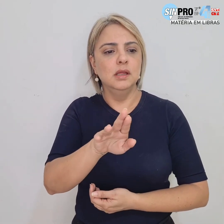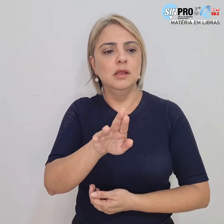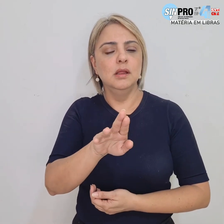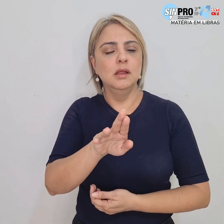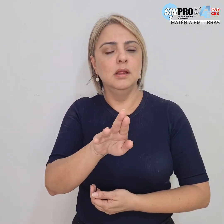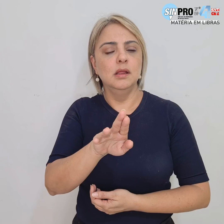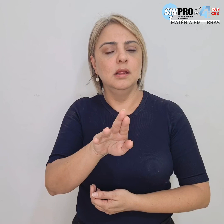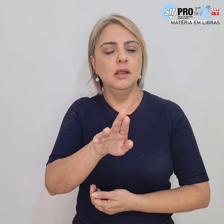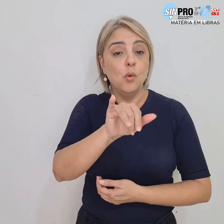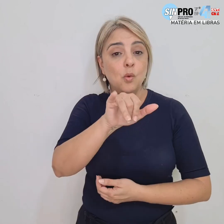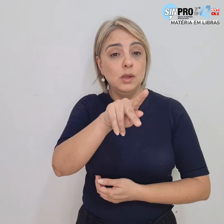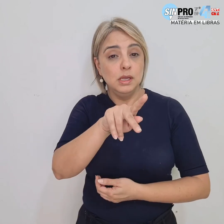Unip e Laureate,